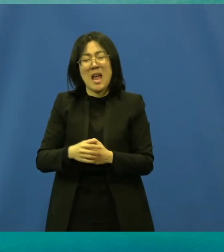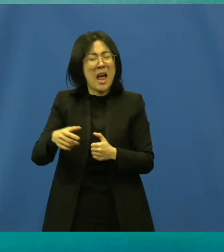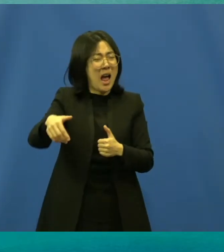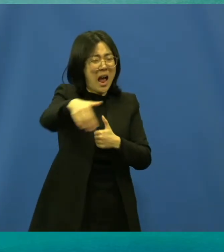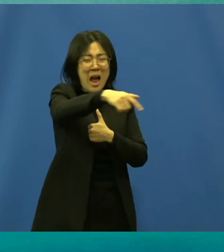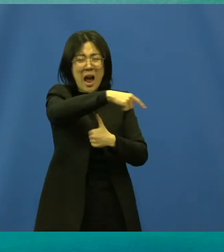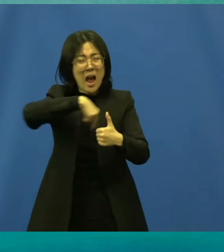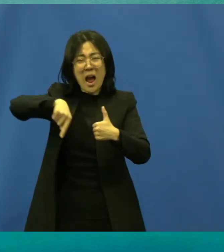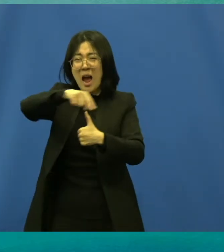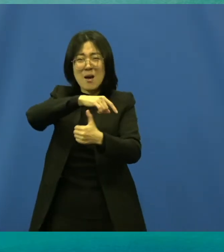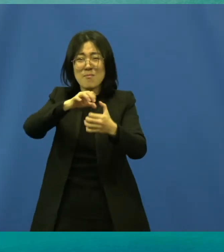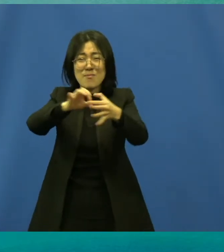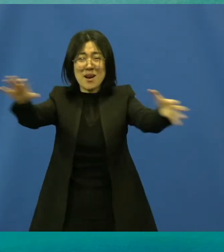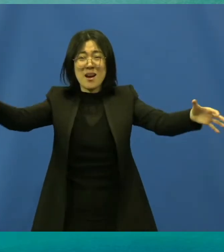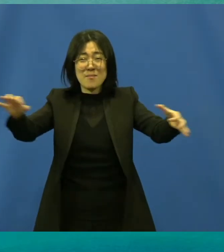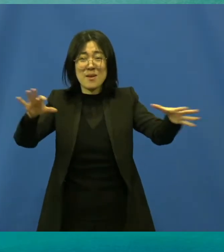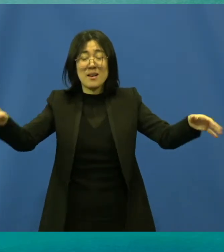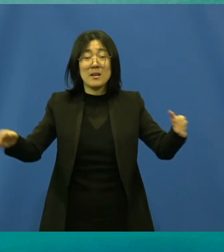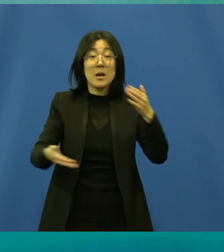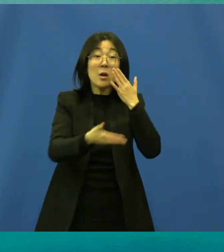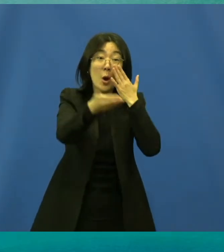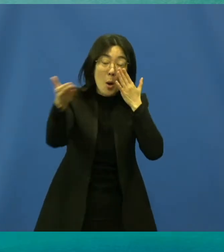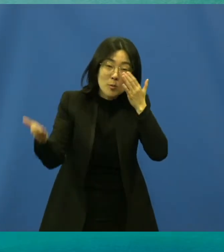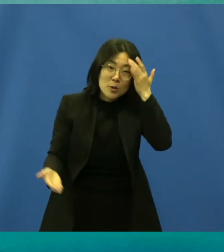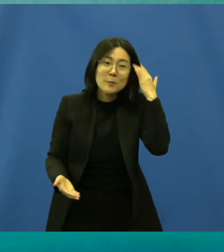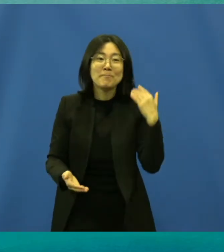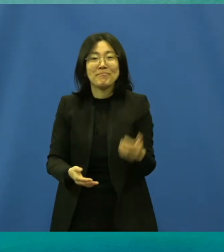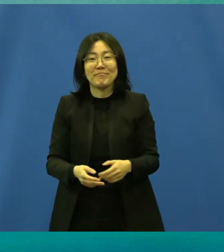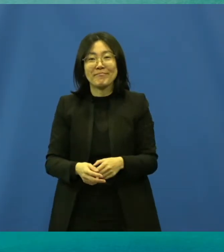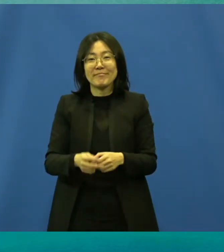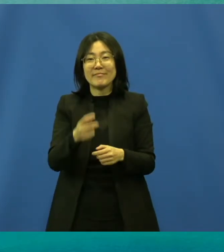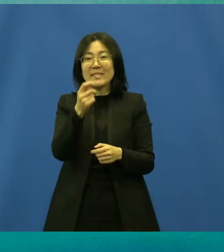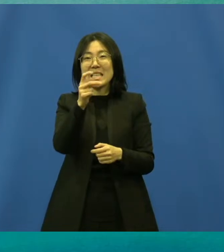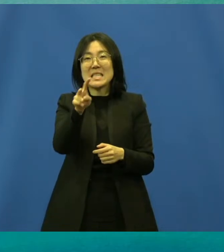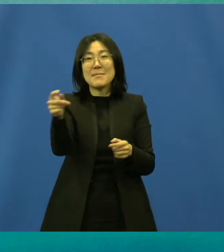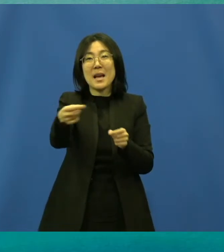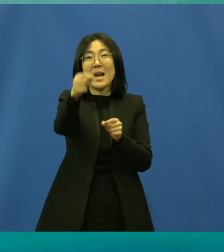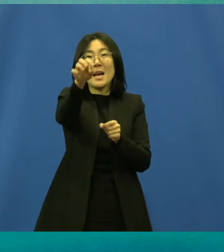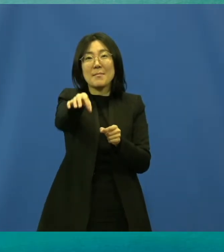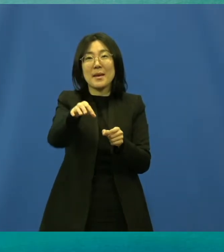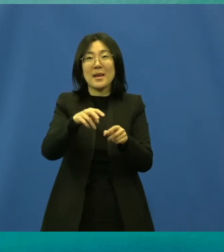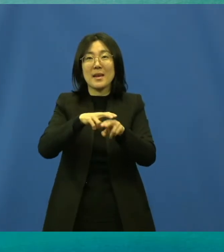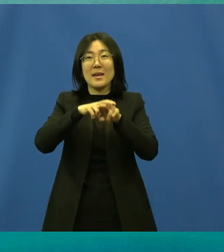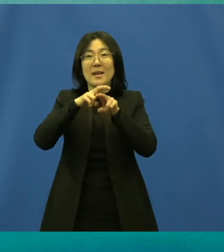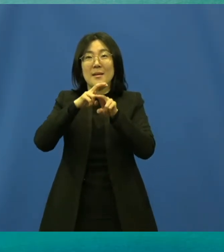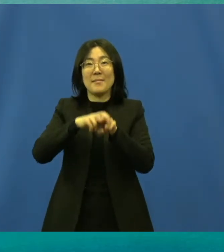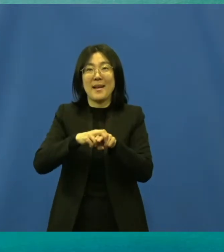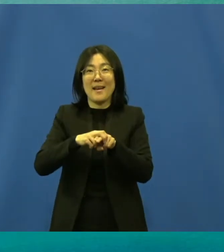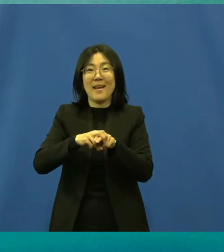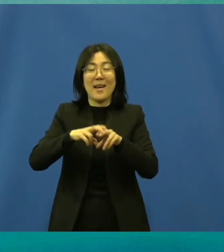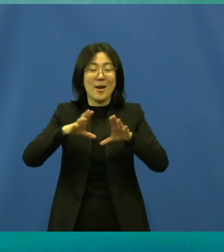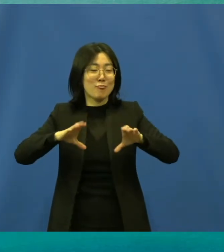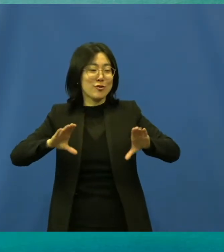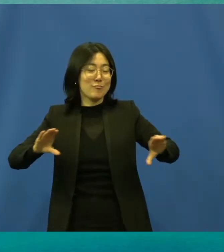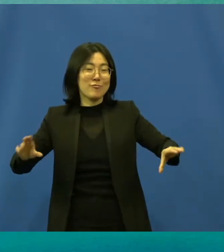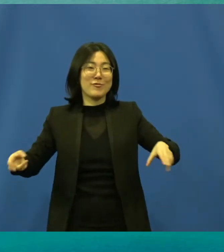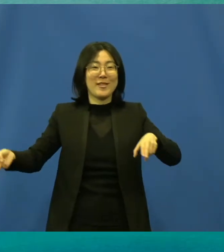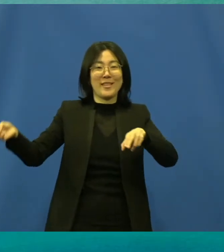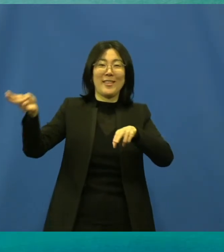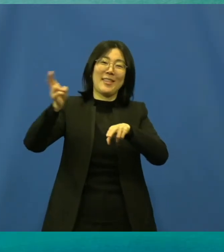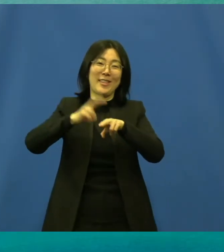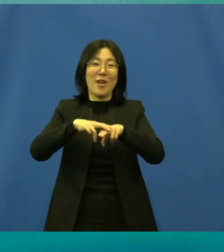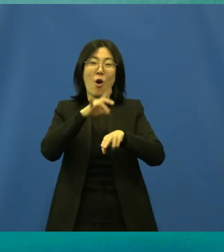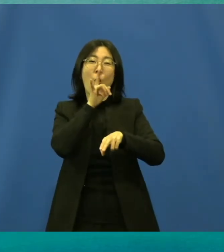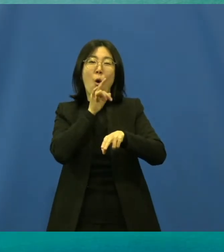푹신한 가죽 소파에 앉아 방금 드립한 커피를 마시면서 기도를 해도 좋습니다.